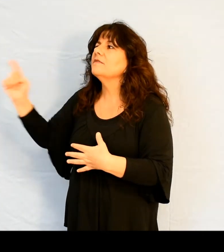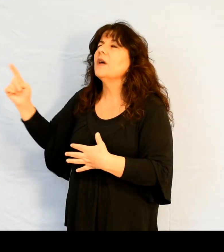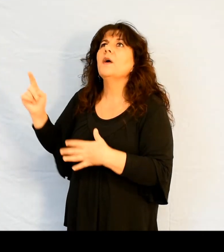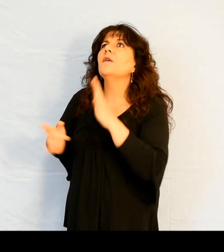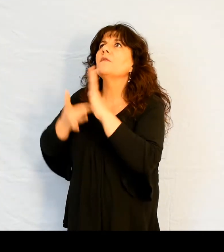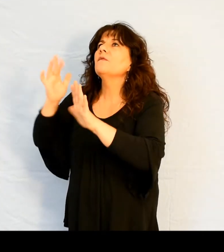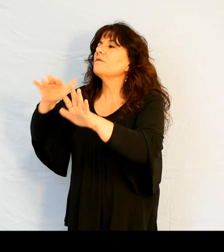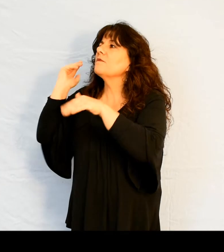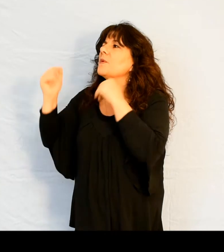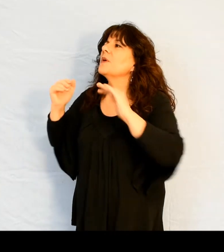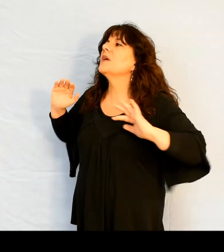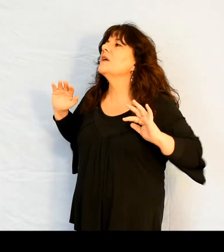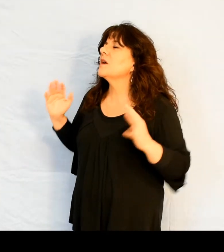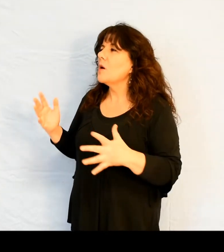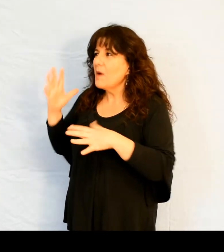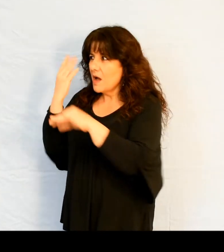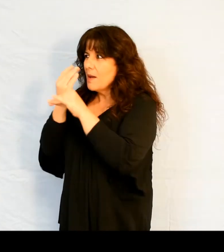de la conversion.